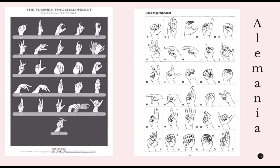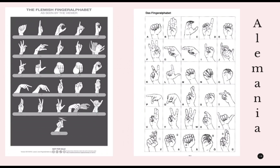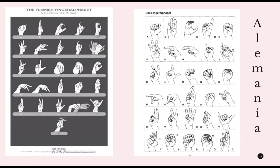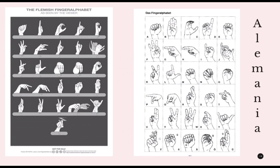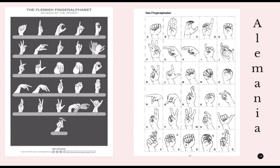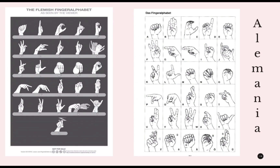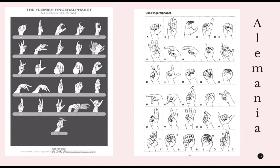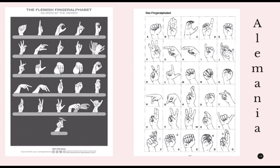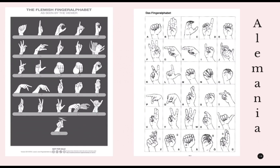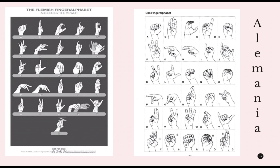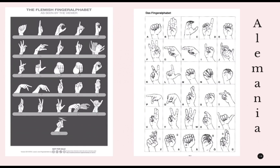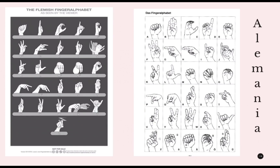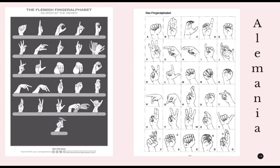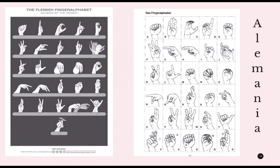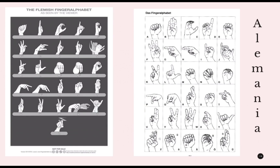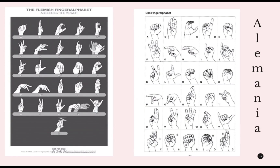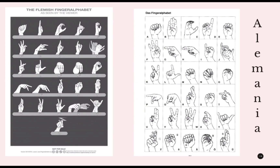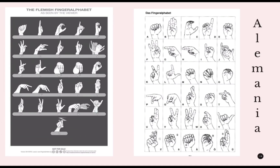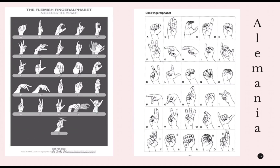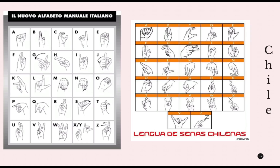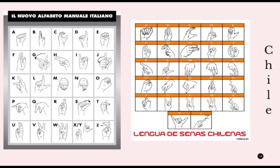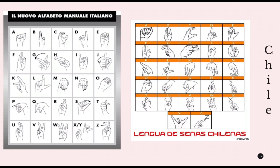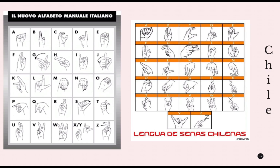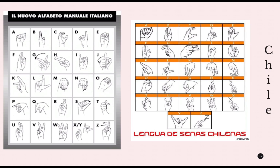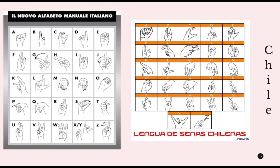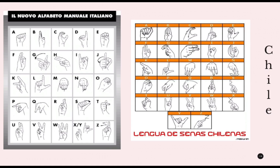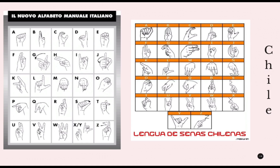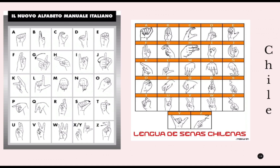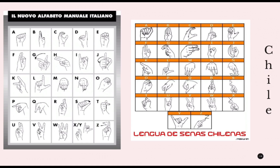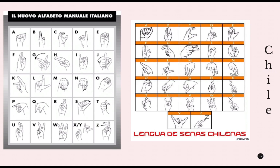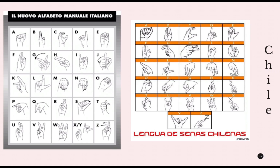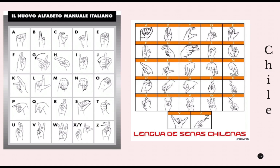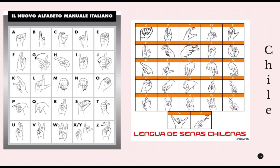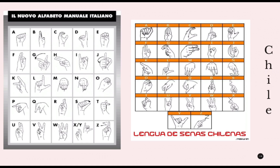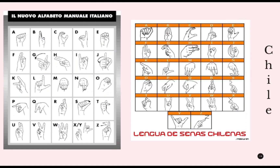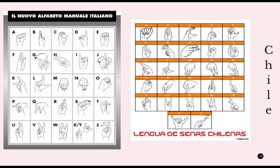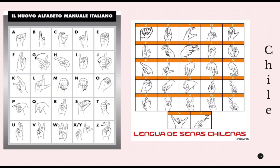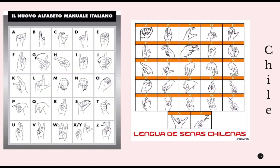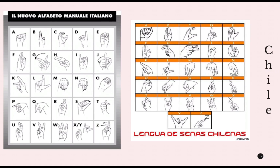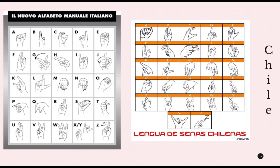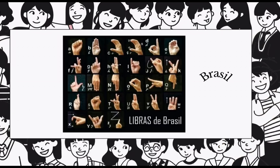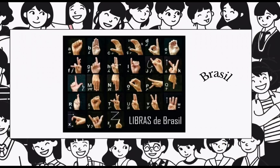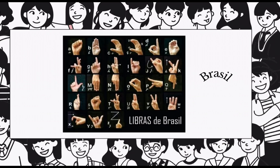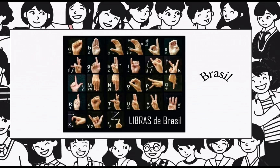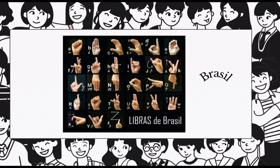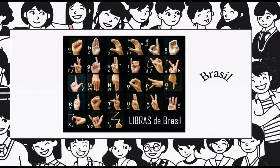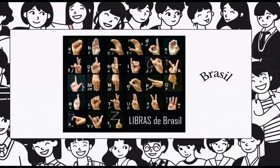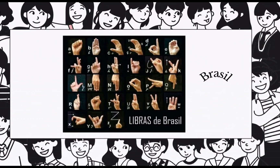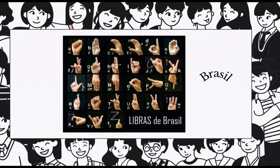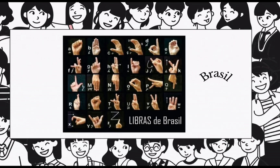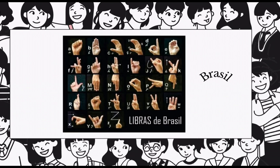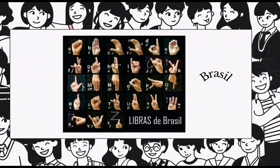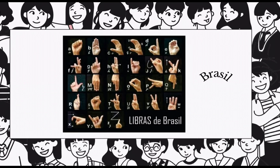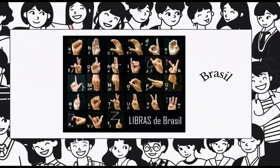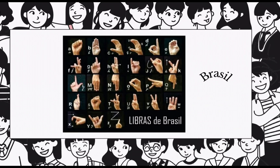Chile, Alemania, Bélgica, Italia, Argentina, Brasil con libras y el que utilizamos